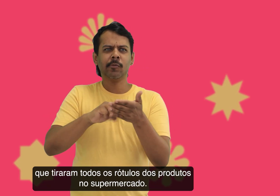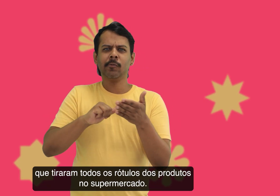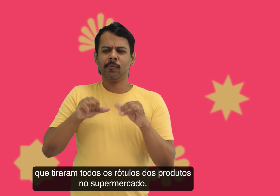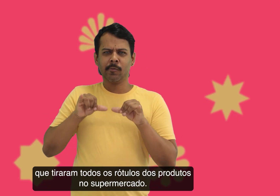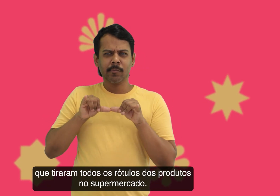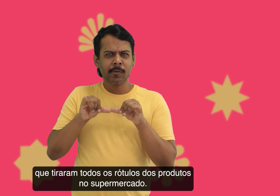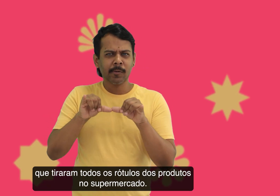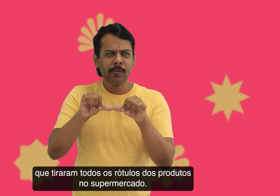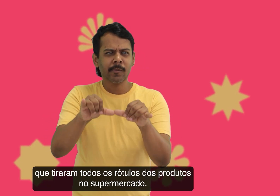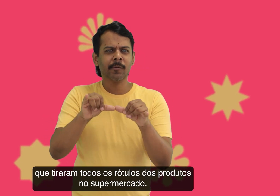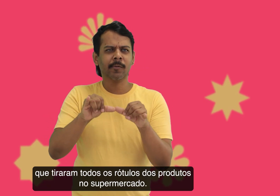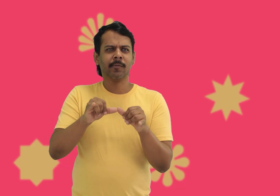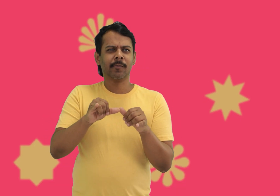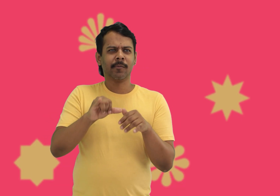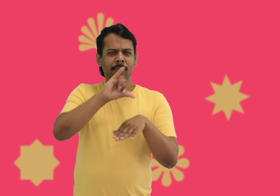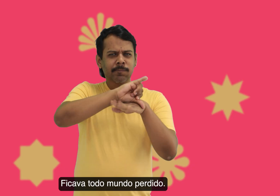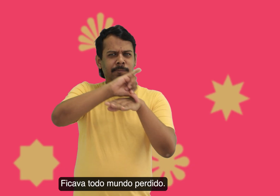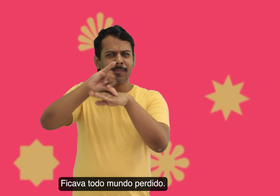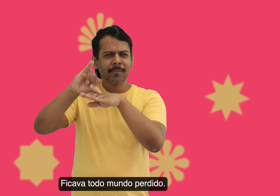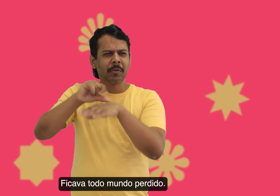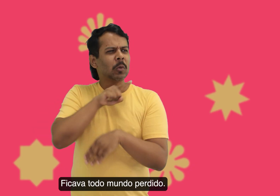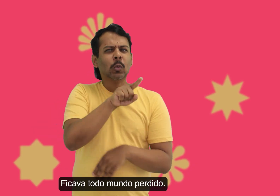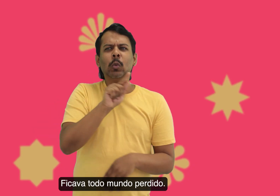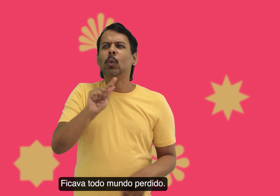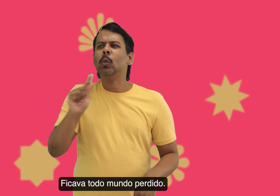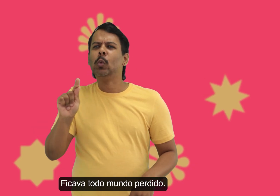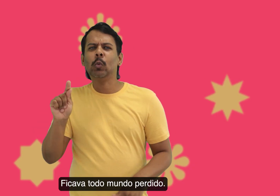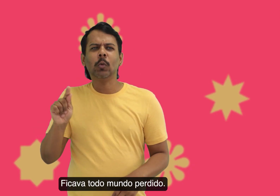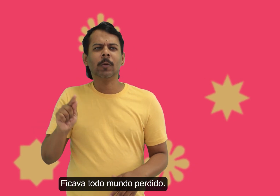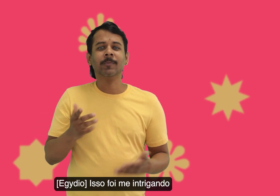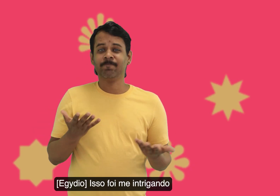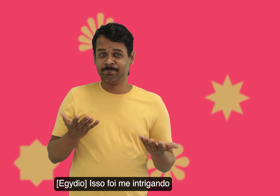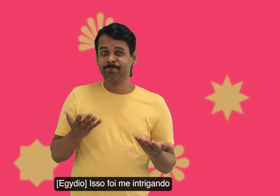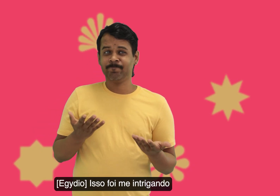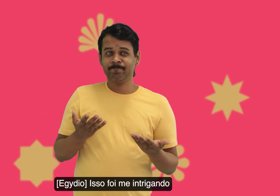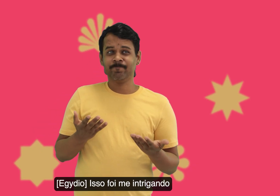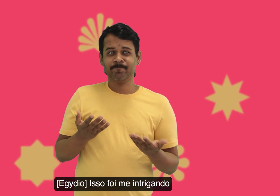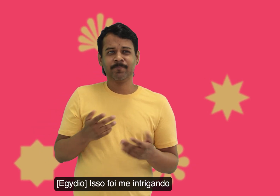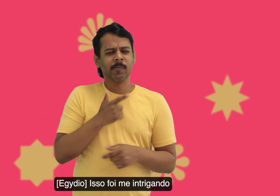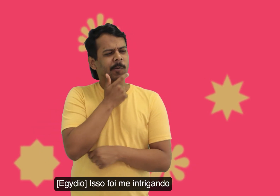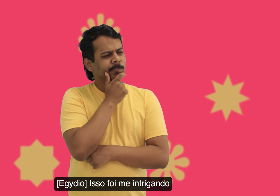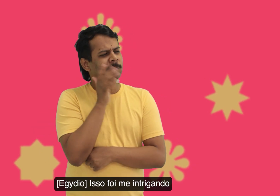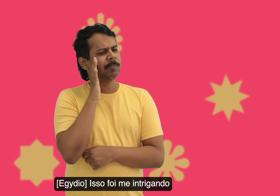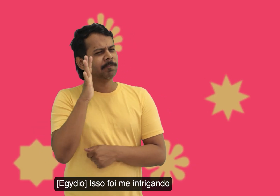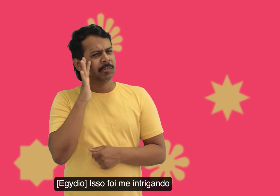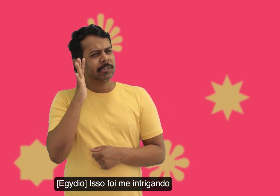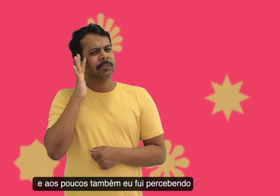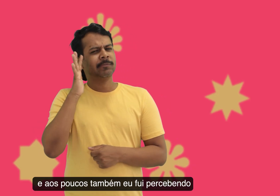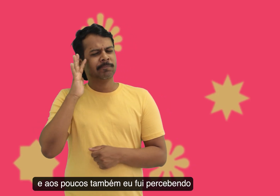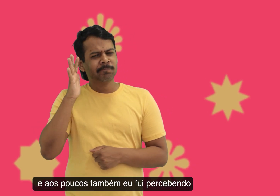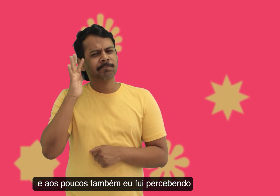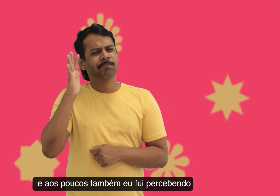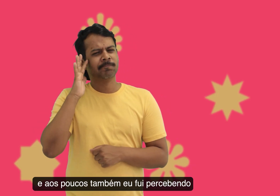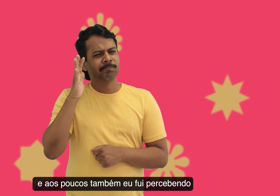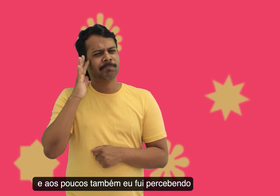dos produtos num supermercado. Ficava todo mundo perdido, né? Isso foi me intrigando e aos poucos também eu